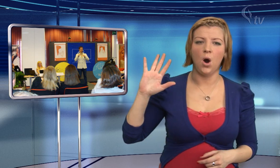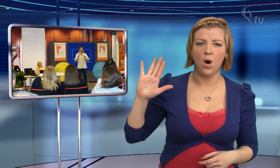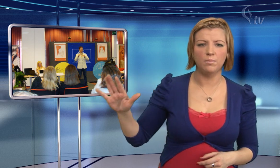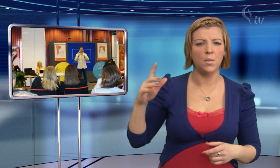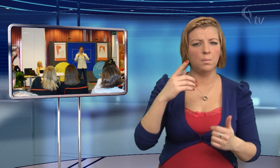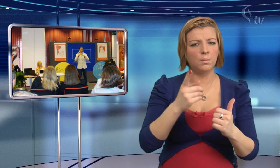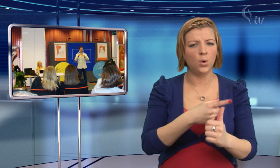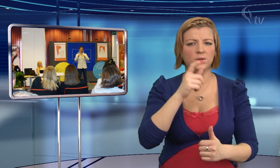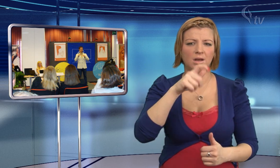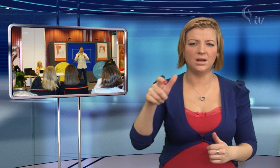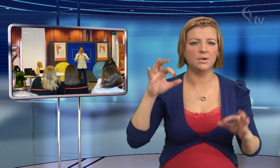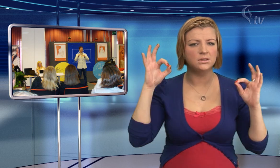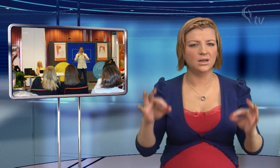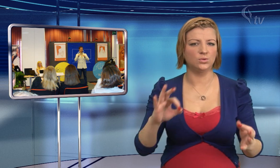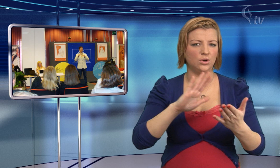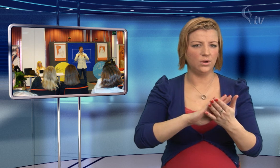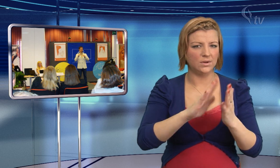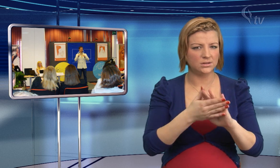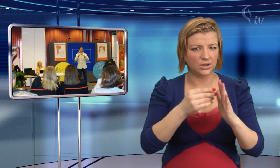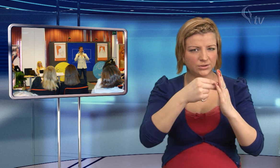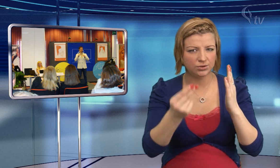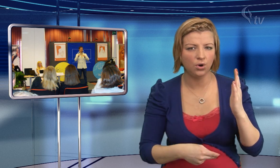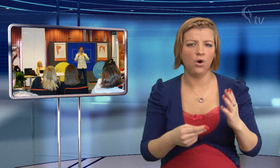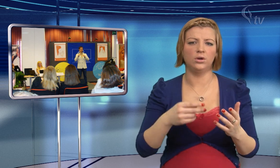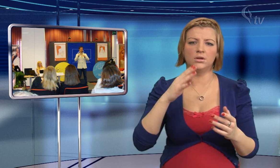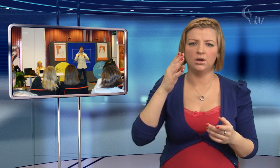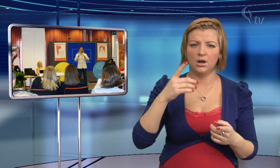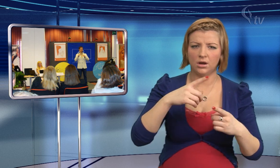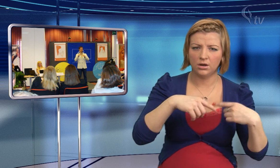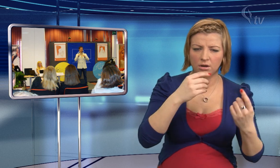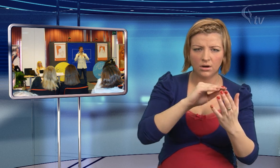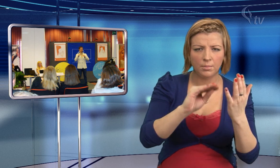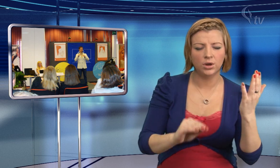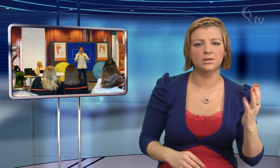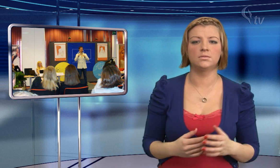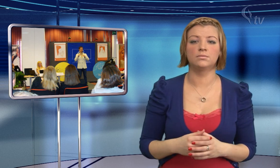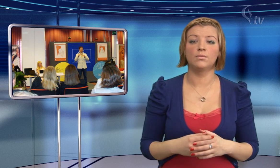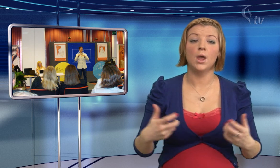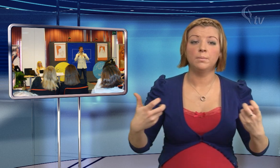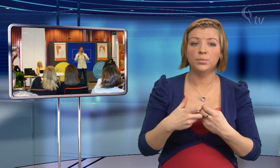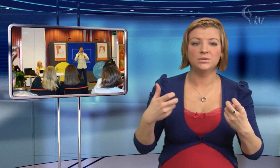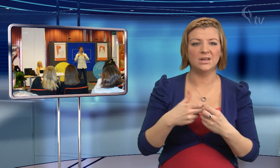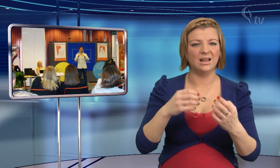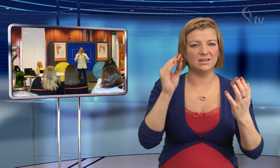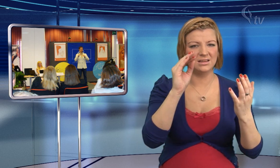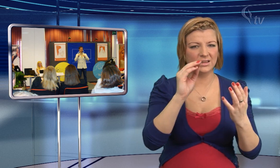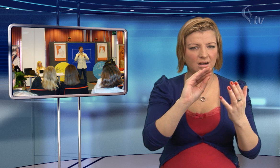õiguste konventsiooni ja selle raporteid, Brüsseli deklaratsiooni, mis käsitleb Euroopa kurtide õigusi viipekeelele ja